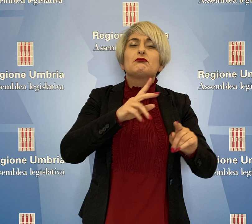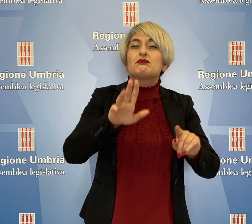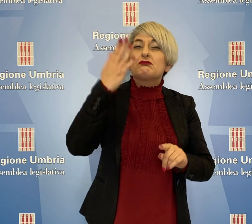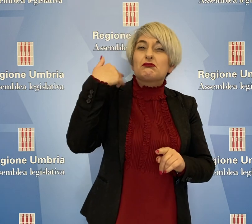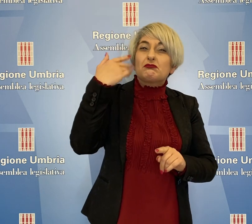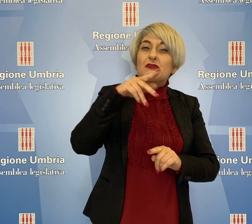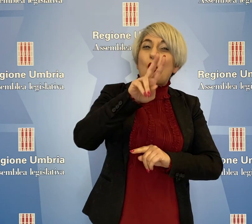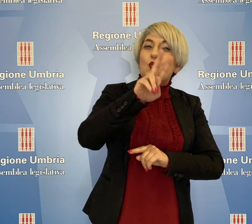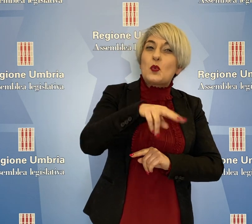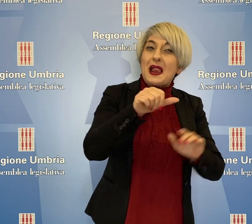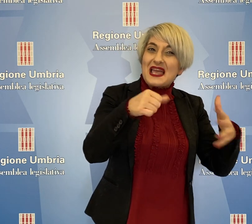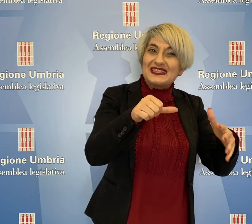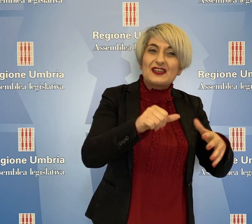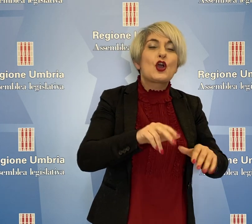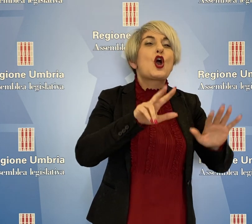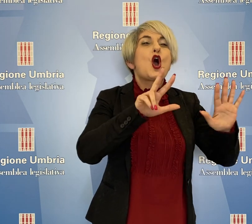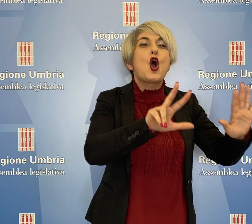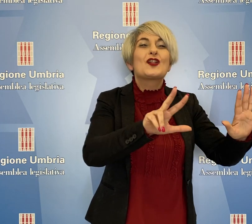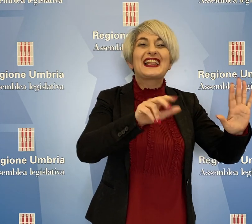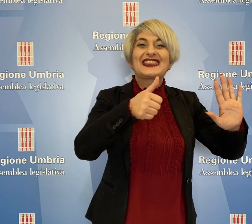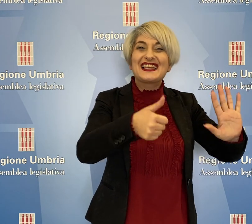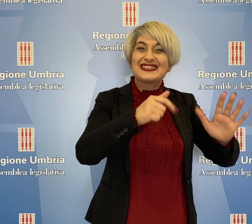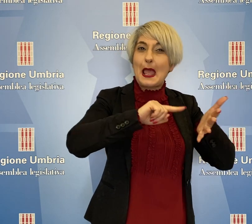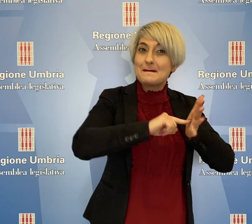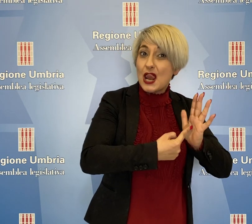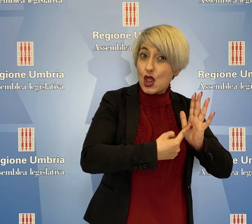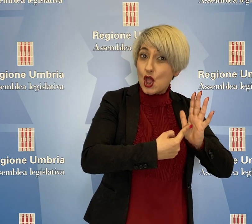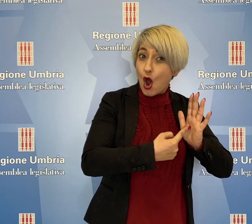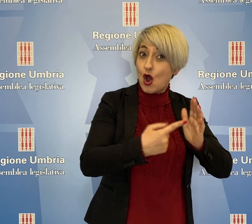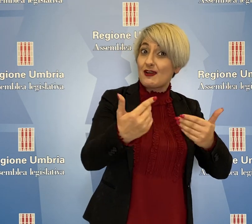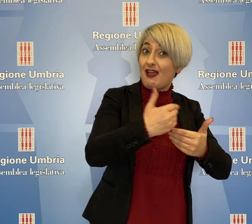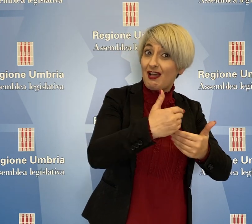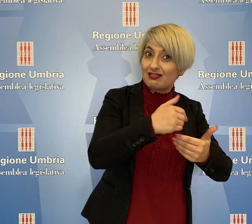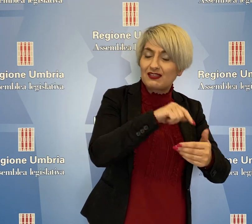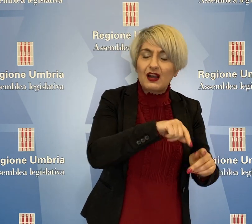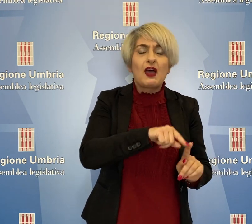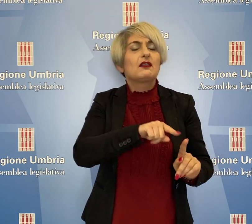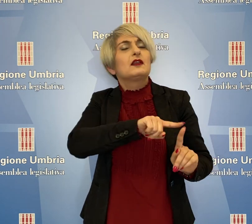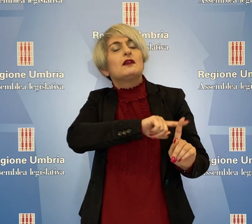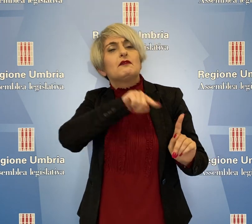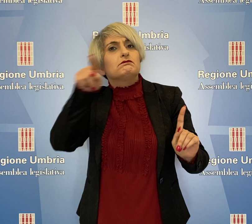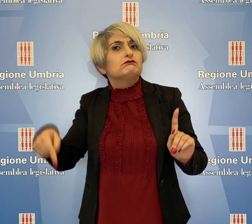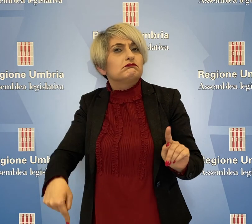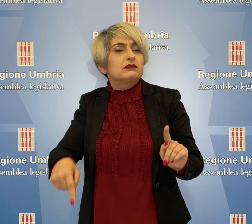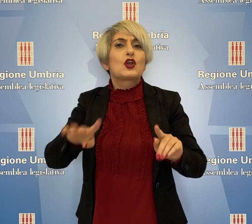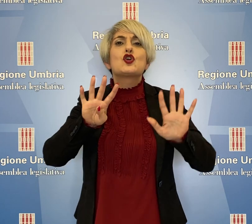del 2016 a 93 milioni 274mila euro nel 2020